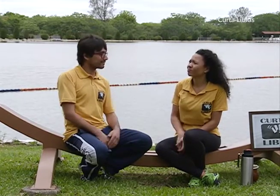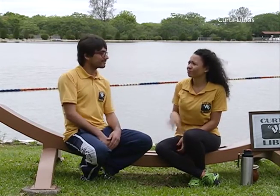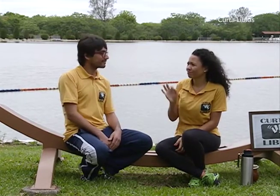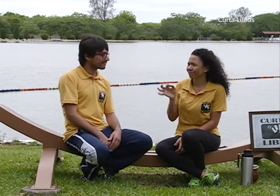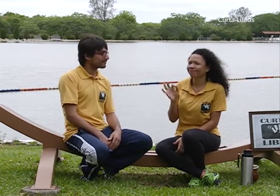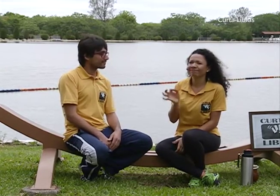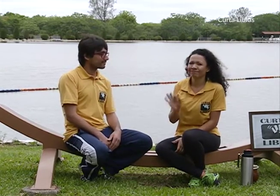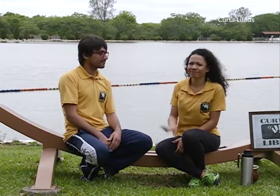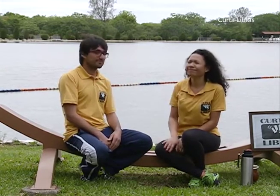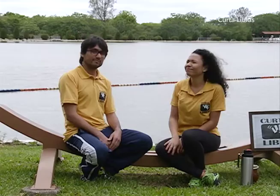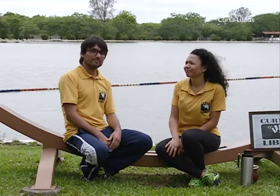Aham.